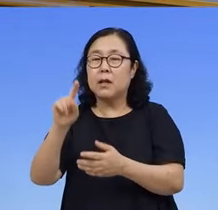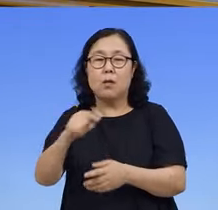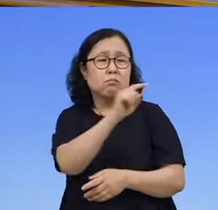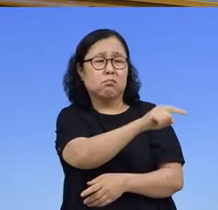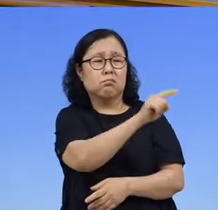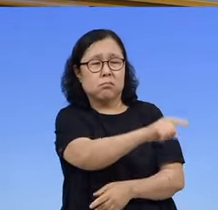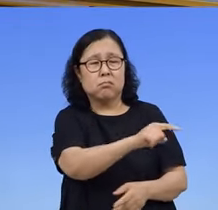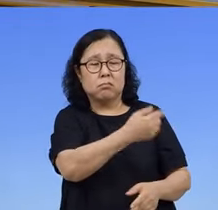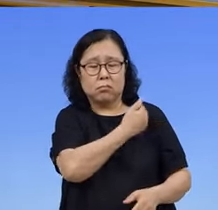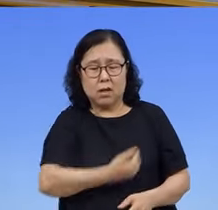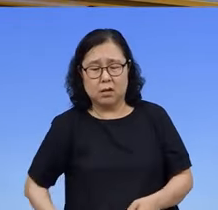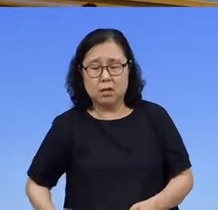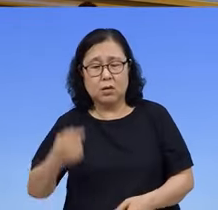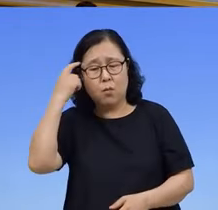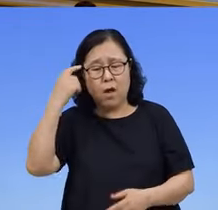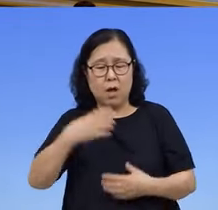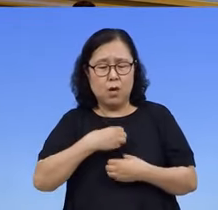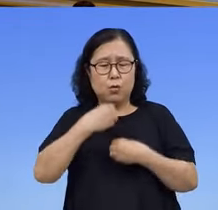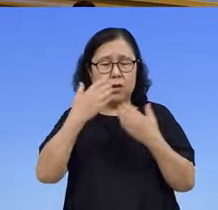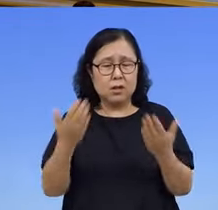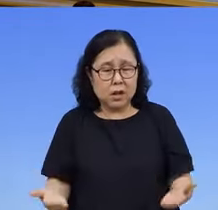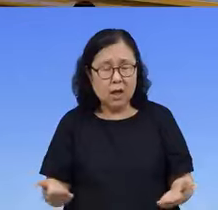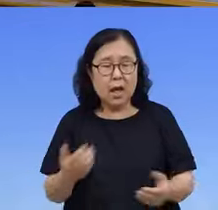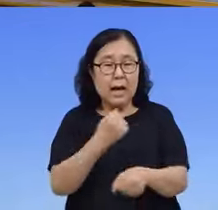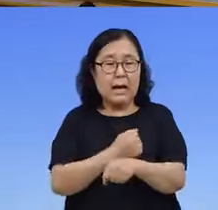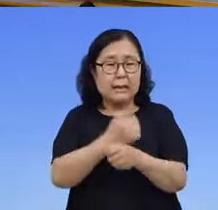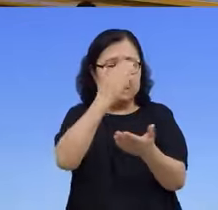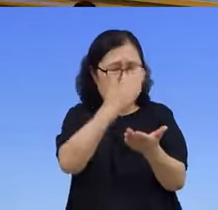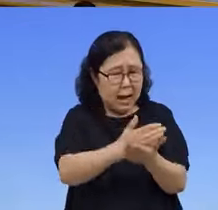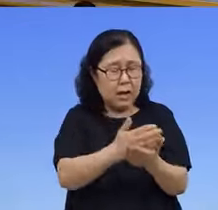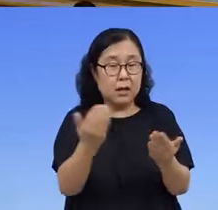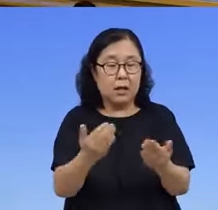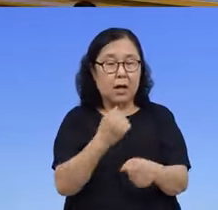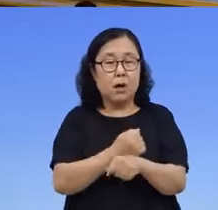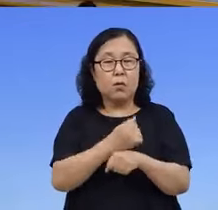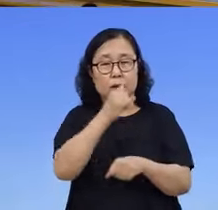말하되, 보시오, 저들이 어찌하여 안식일에 하지 못할 일을 하나이까?